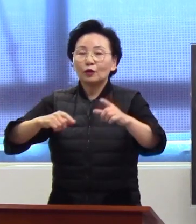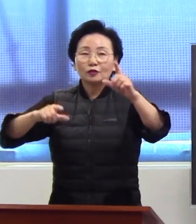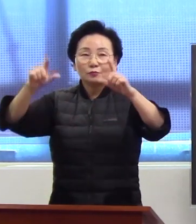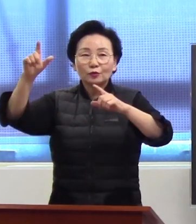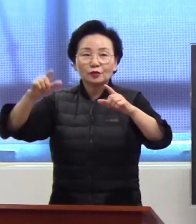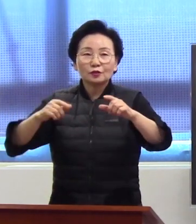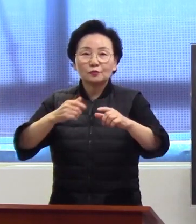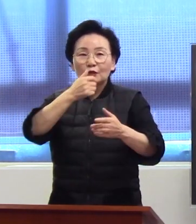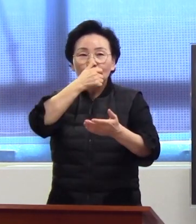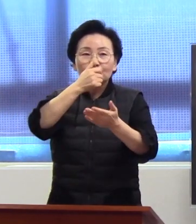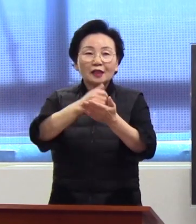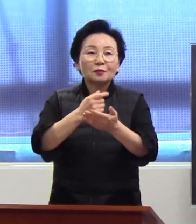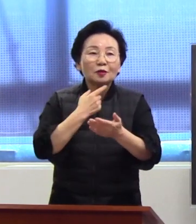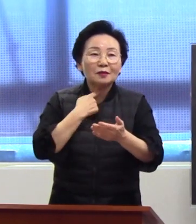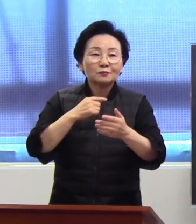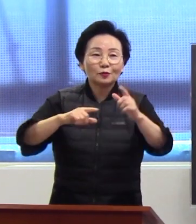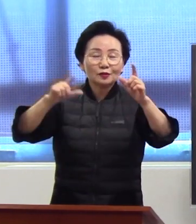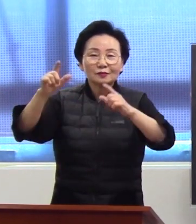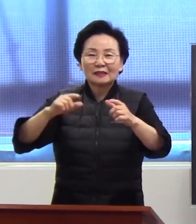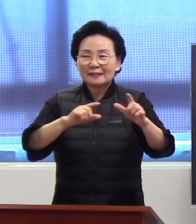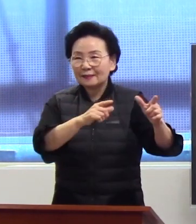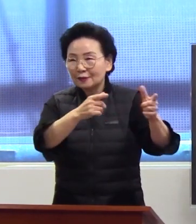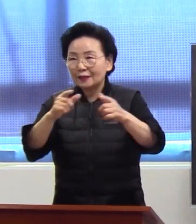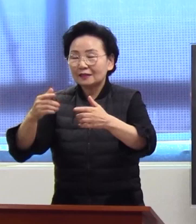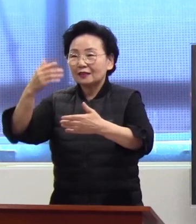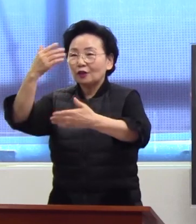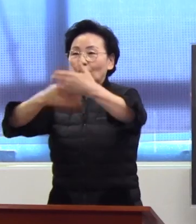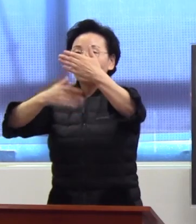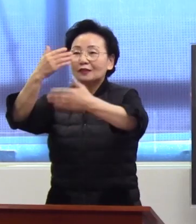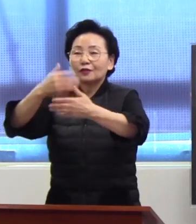먹는 모습, 죄범한 모습, 여러 가지가 영화처럼